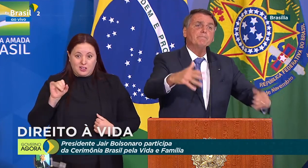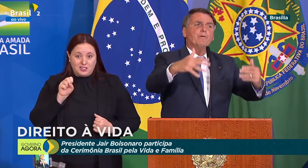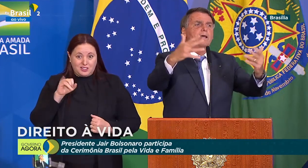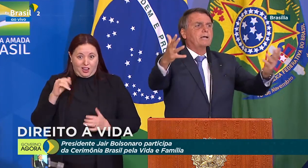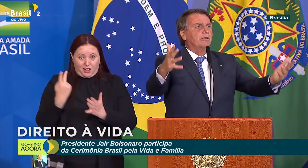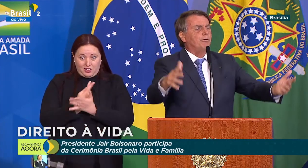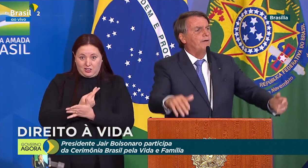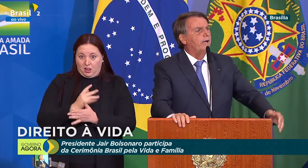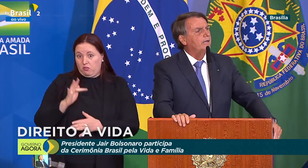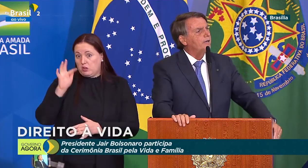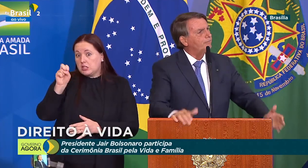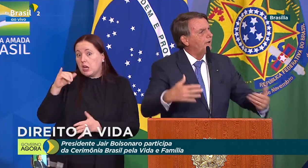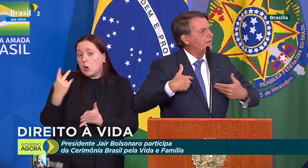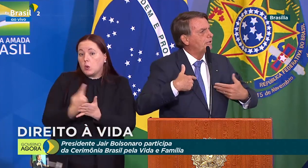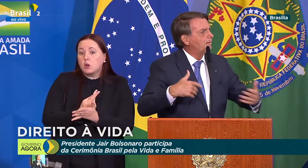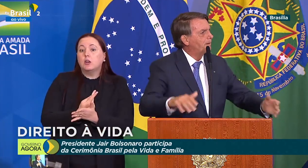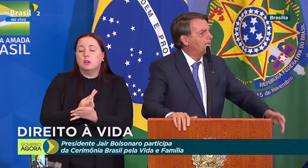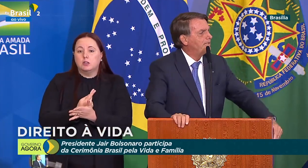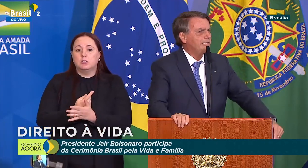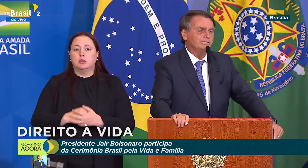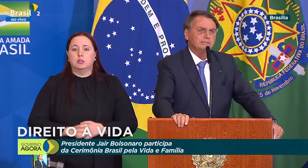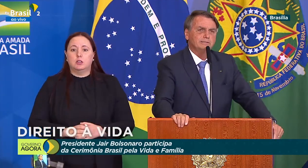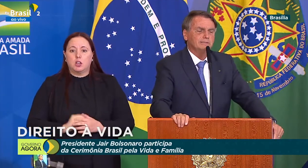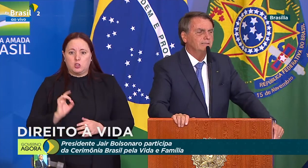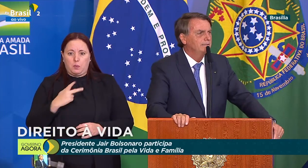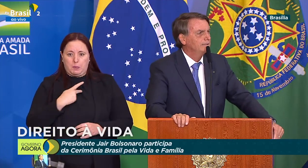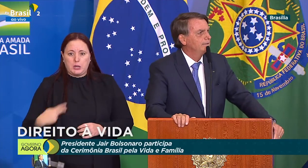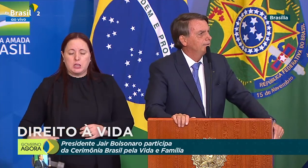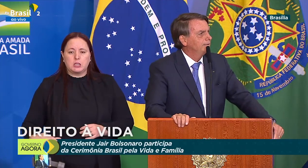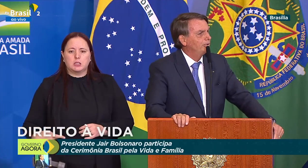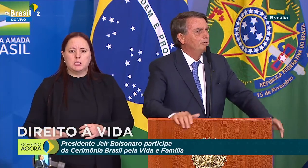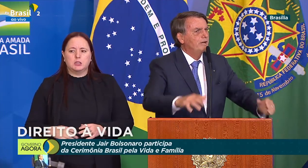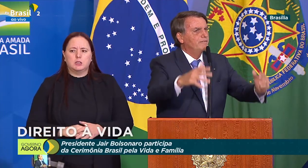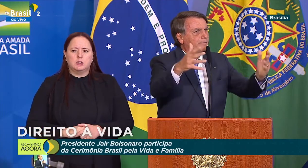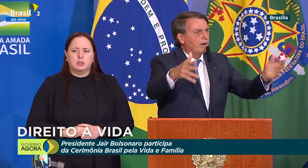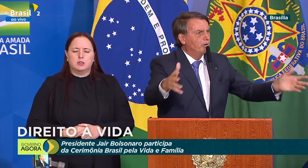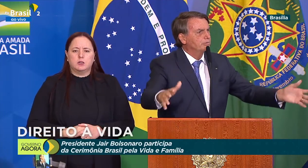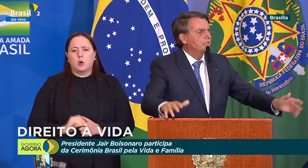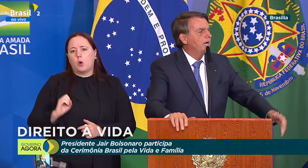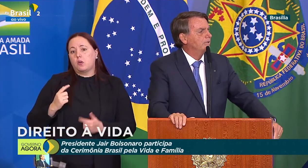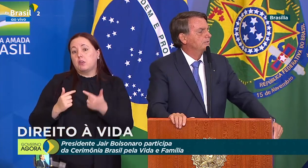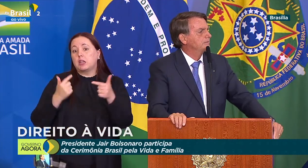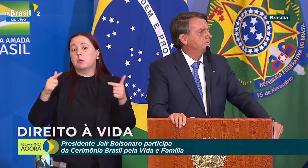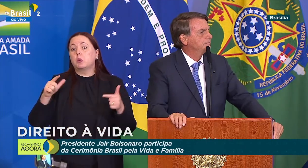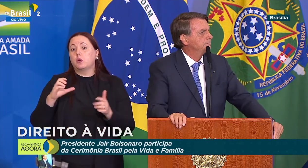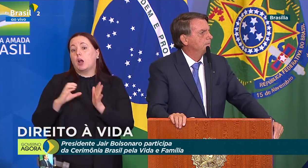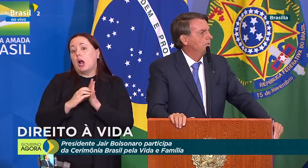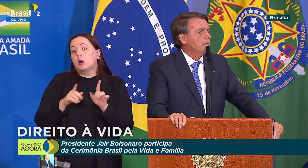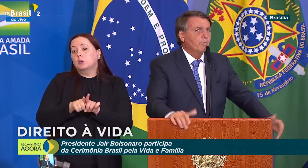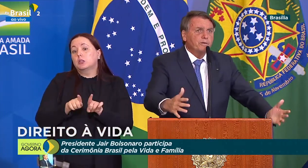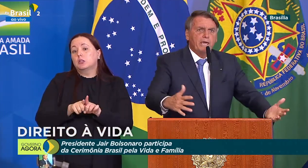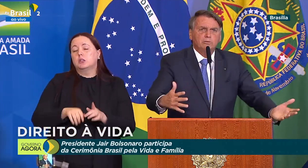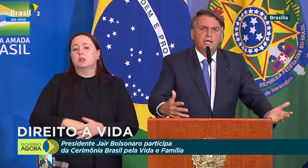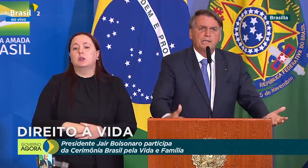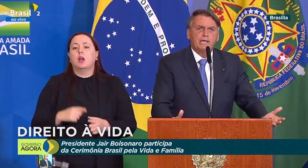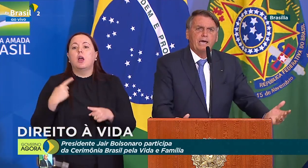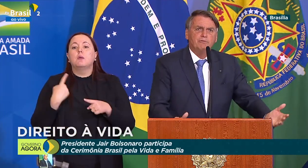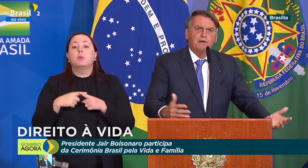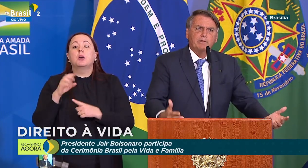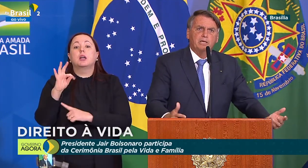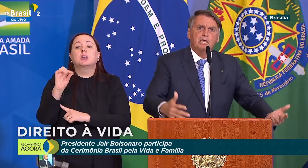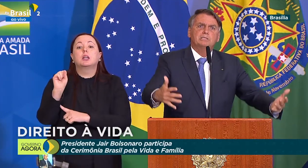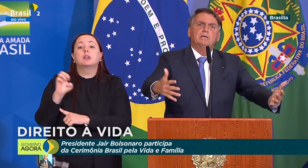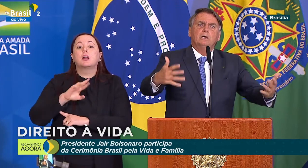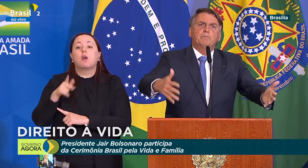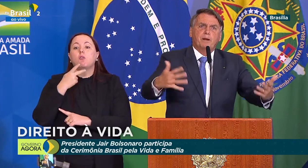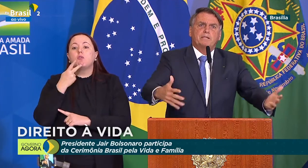houver se por acaso houver vai ver só para presidente é ou não vai ver para outros casos por que que